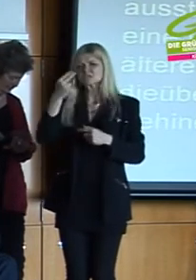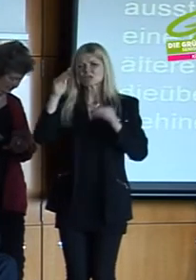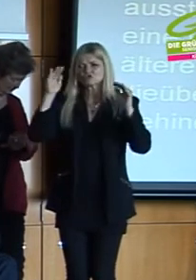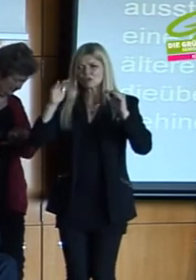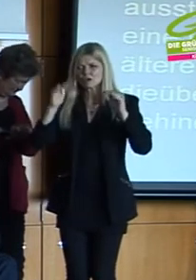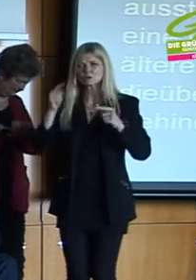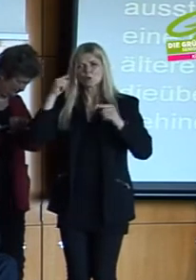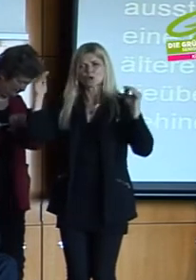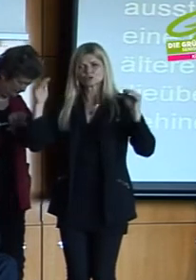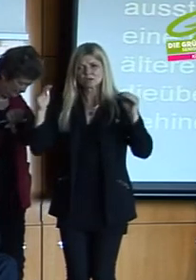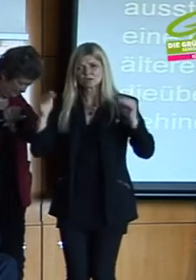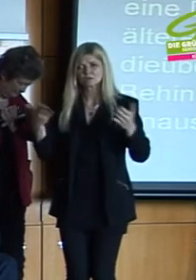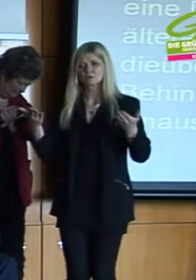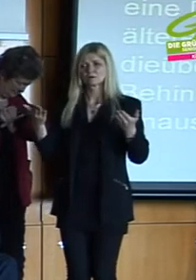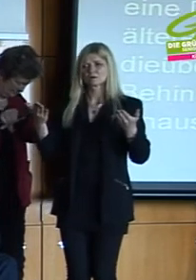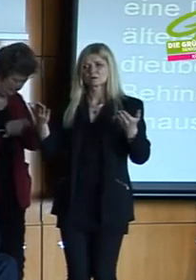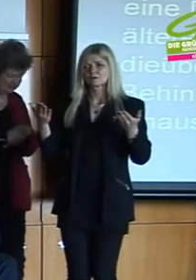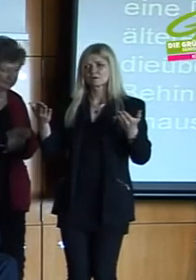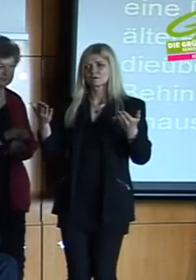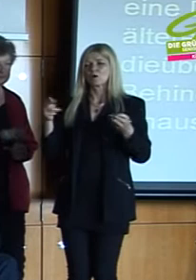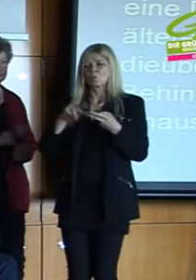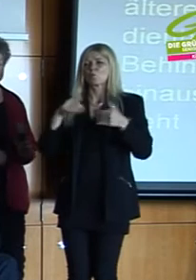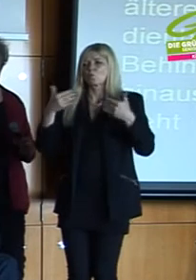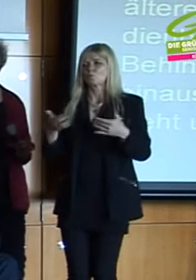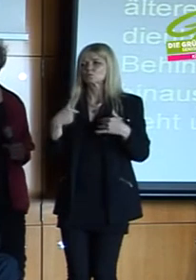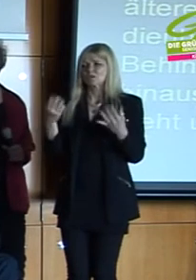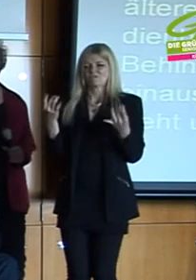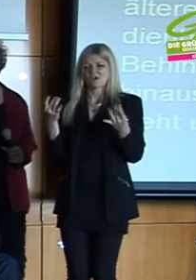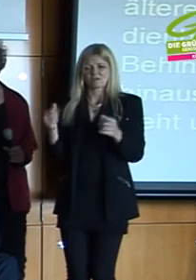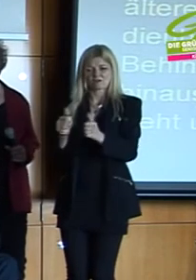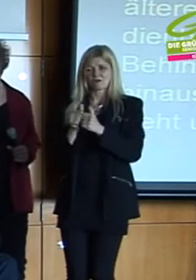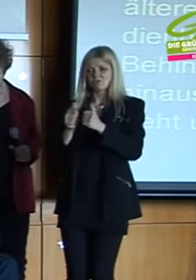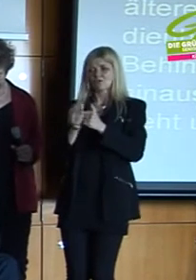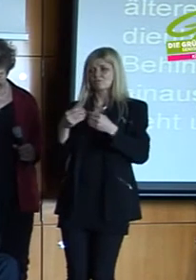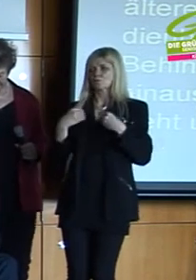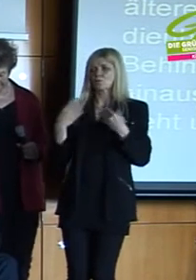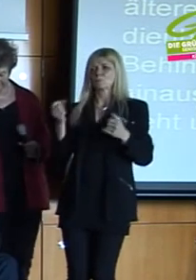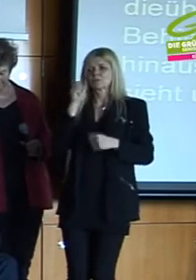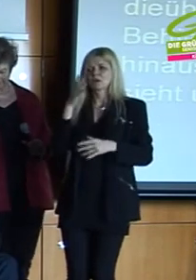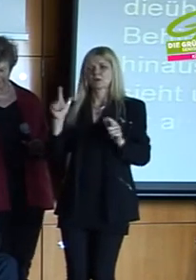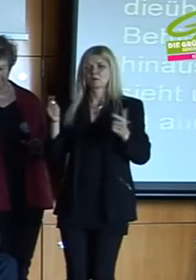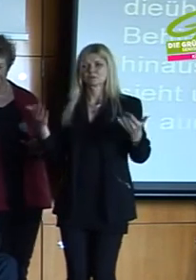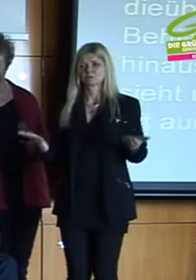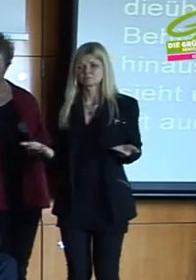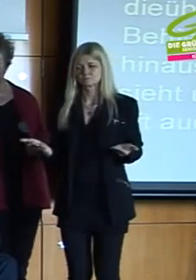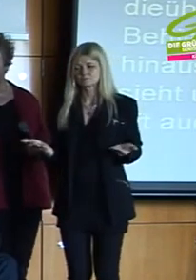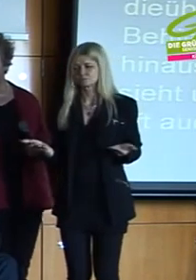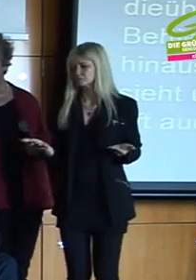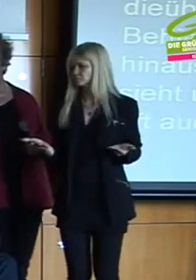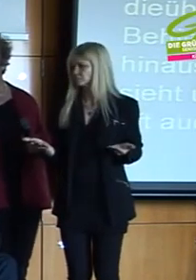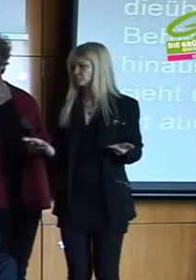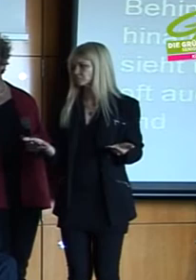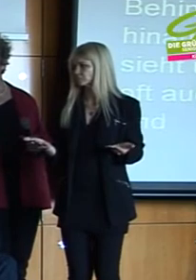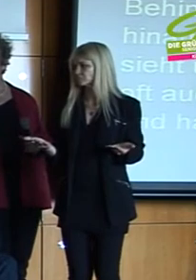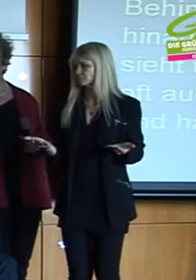hört schlechter und hat dann sehr, sehr wenig Hilfestellung im täglichen Leben. Es